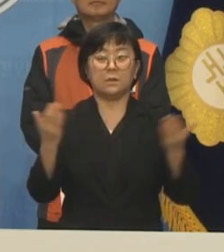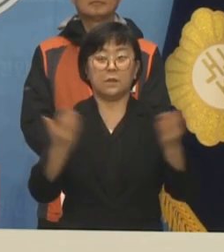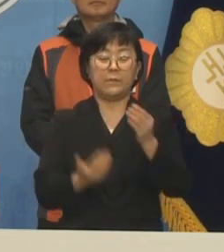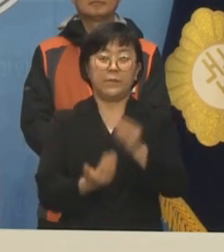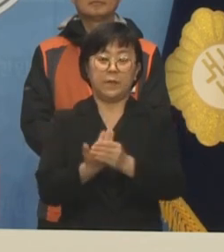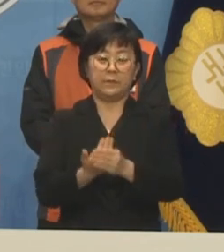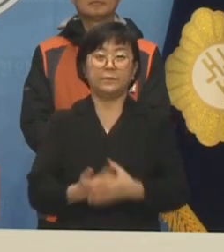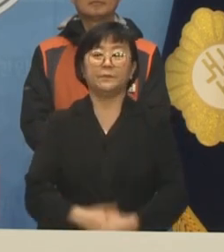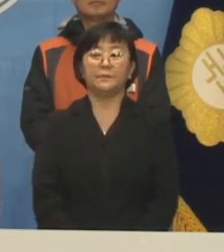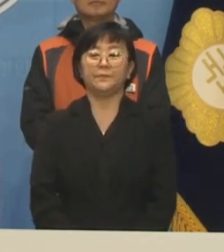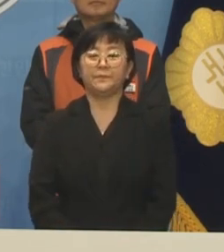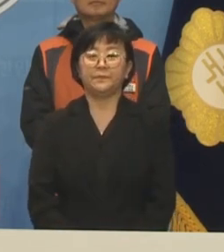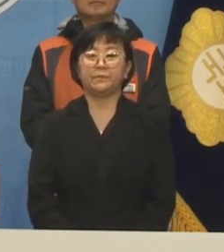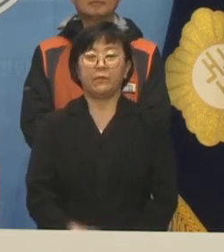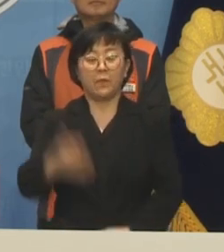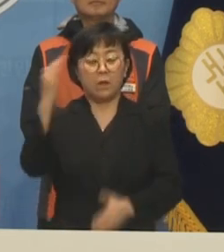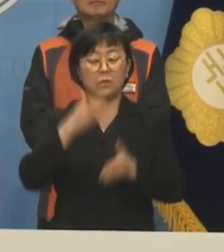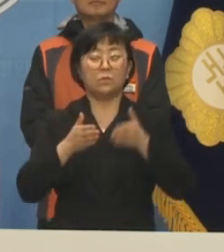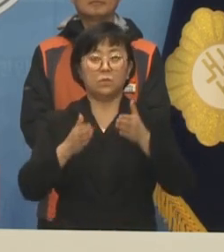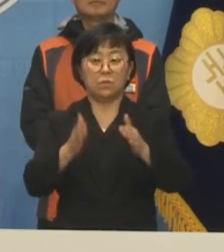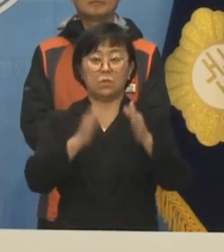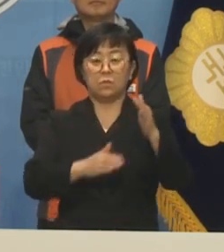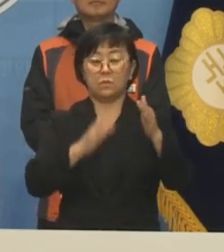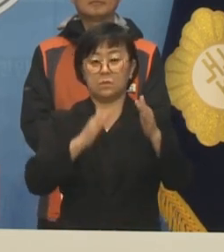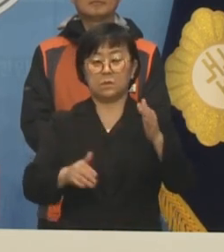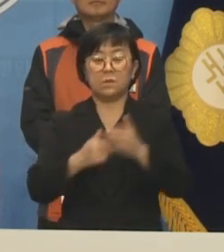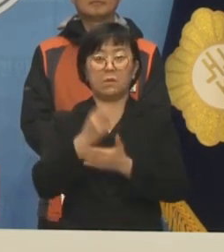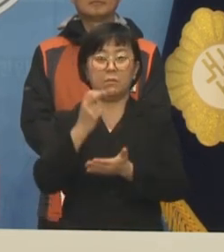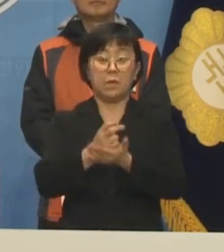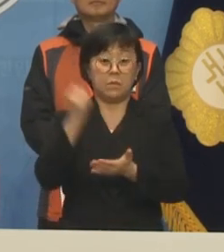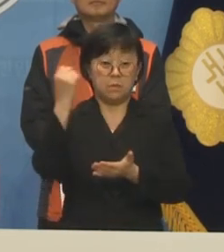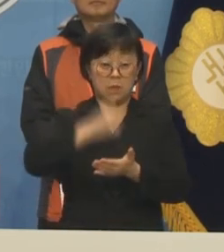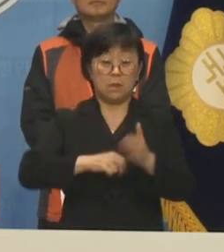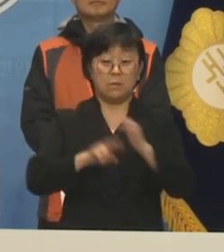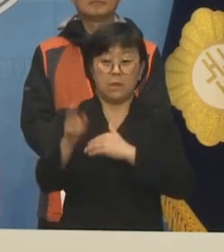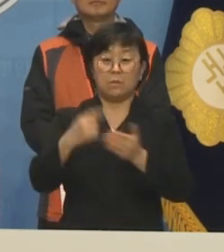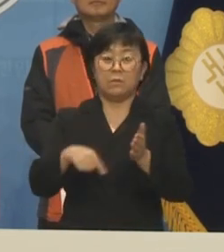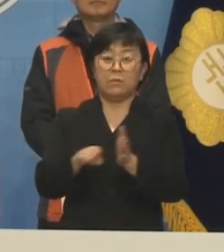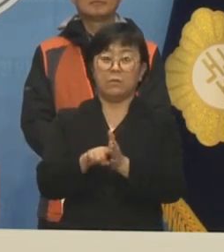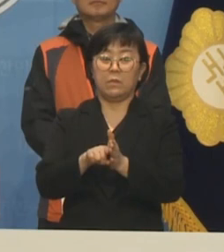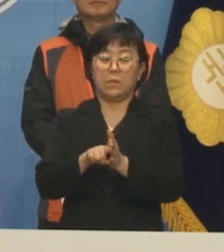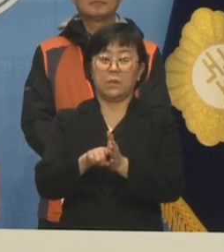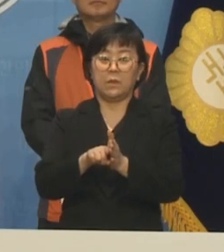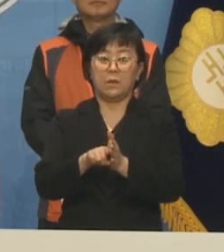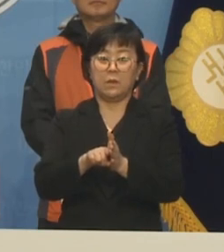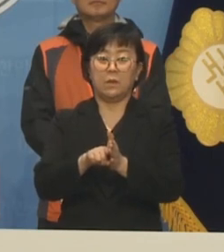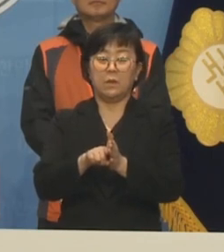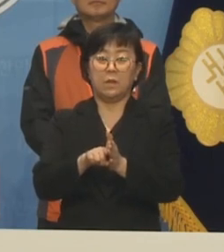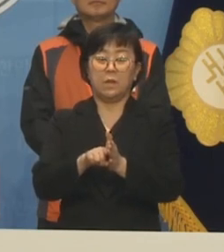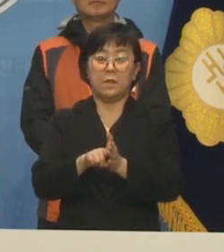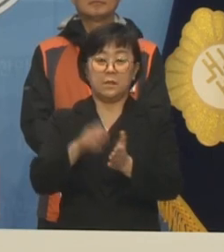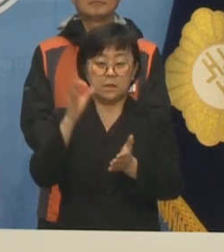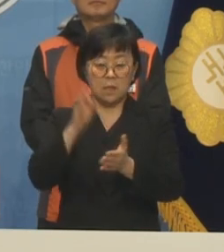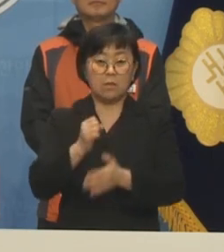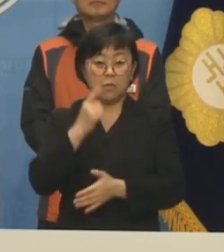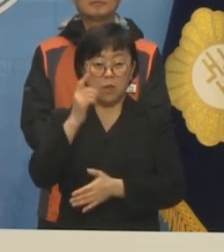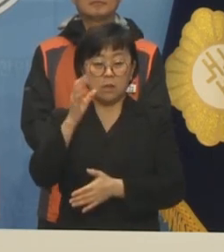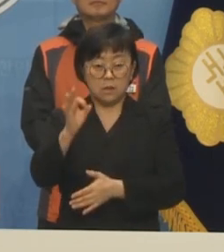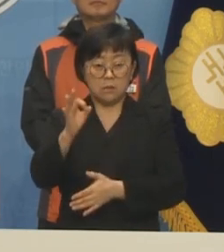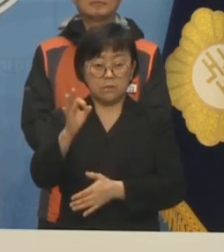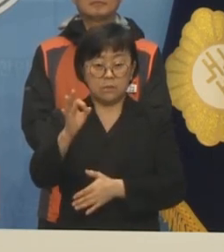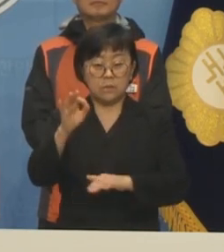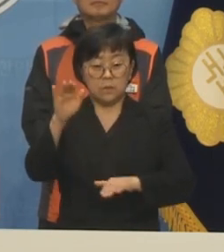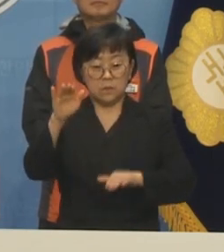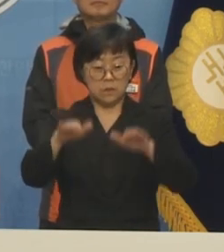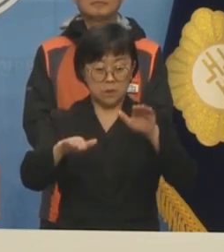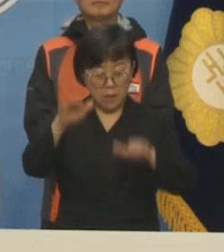발생했다. 이에 한국도로공사는 법 위반을 회피하기 위해 매월 최저임금 차액만큼